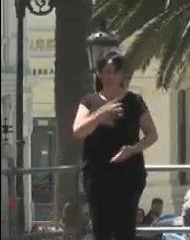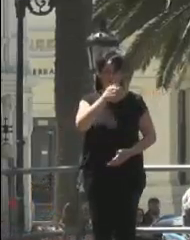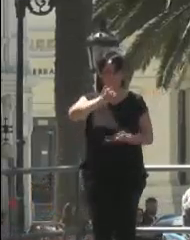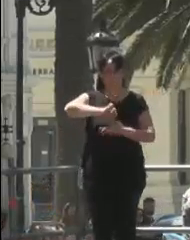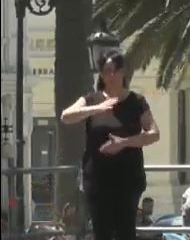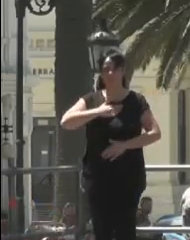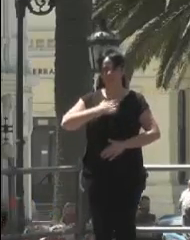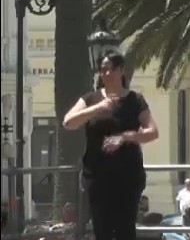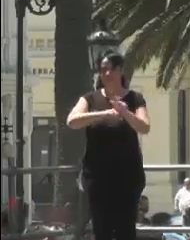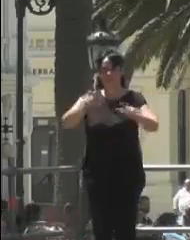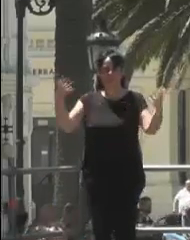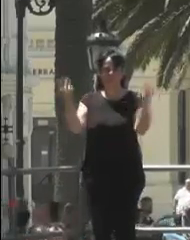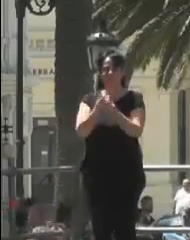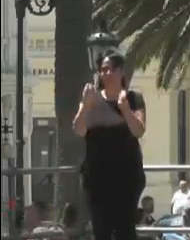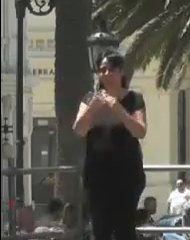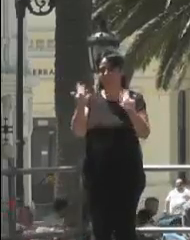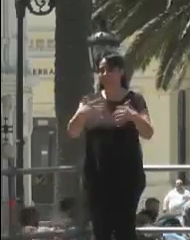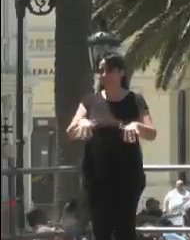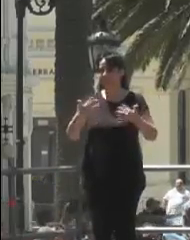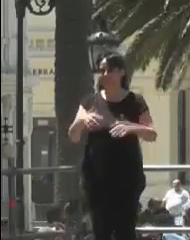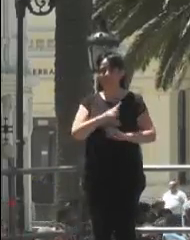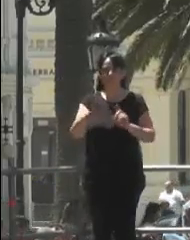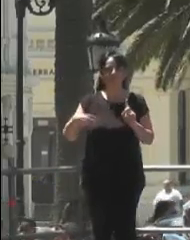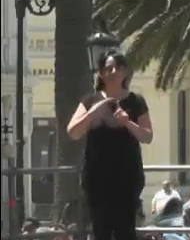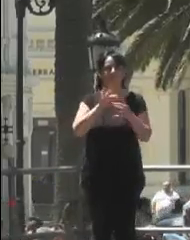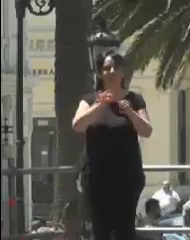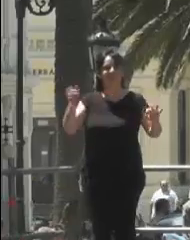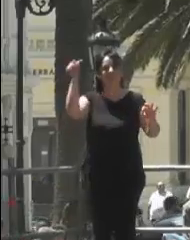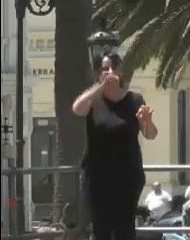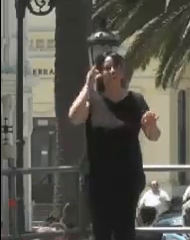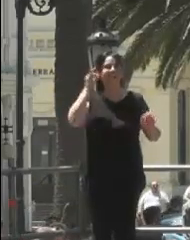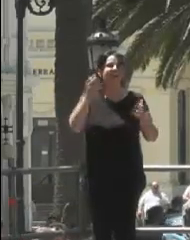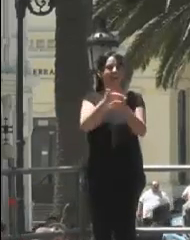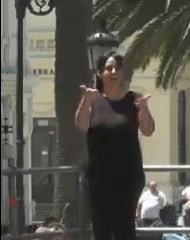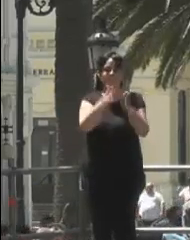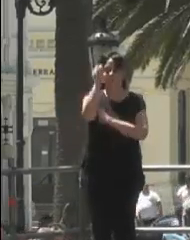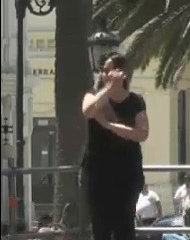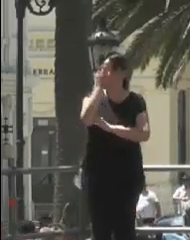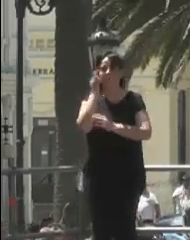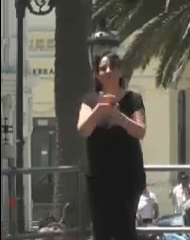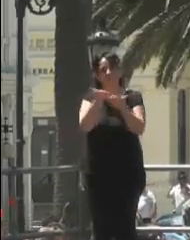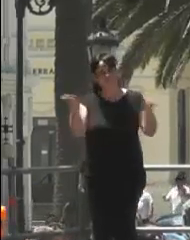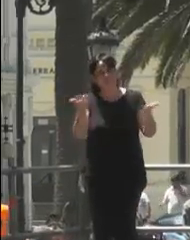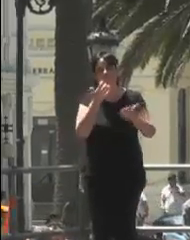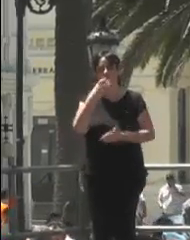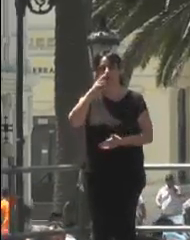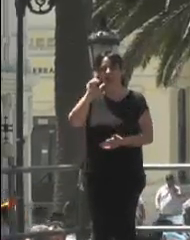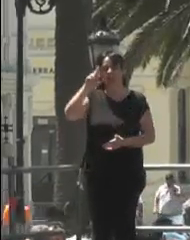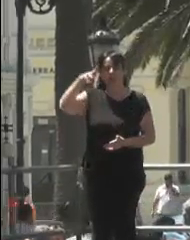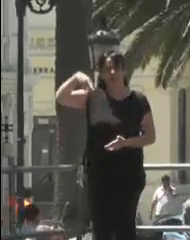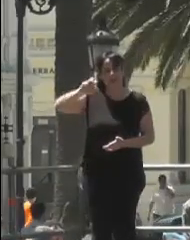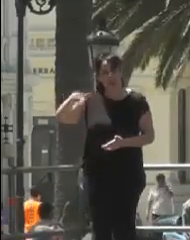con tanta xente e é un placer estar con tantos amigos e amigas e compañeiros e compañeiras como Carmen,